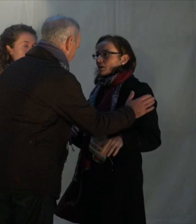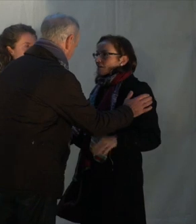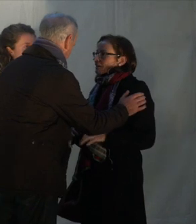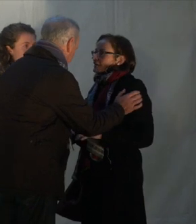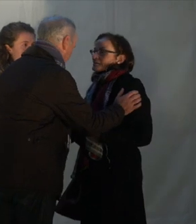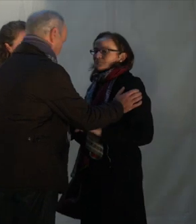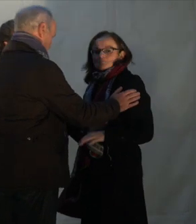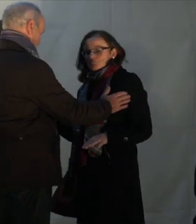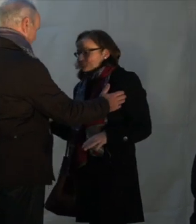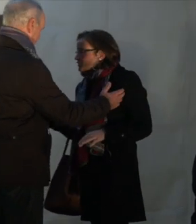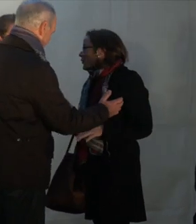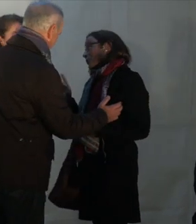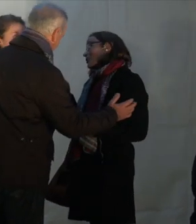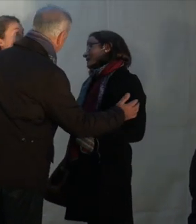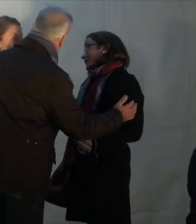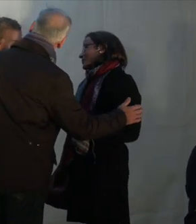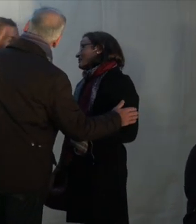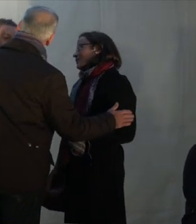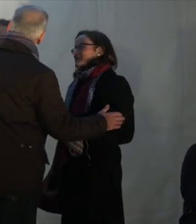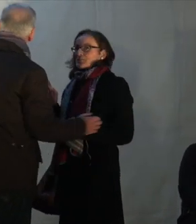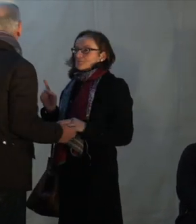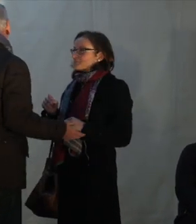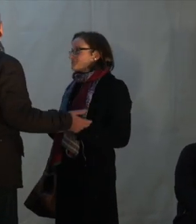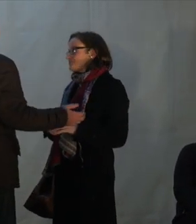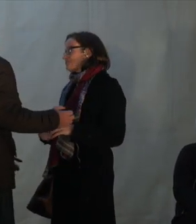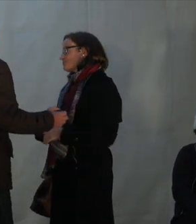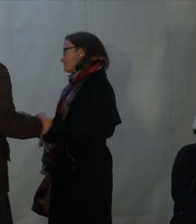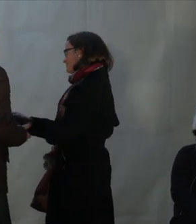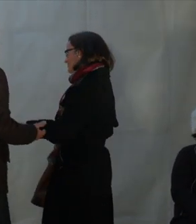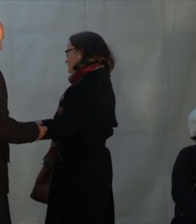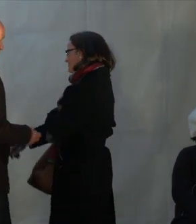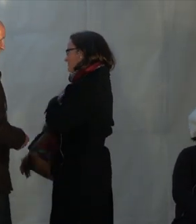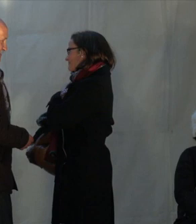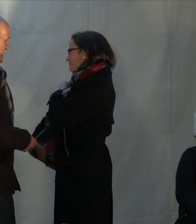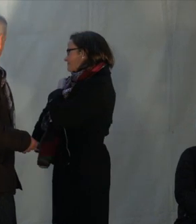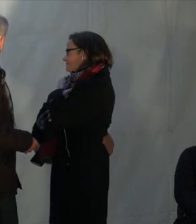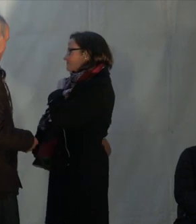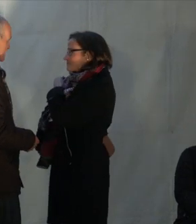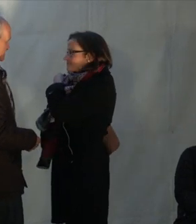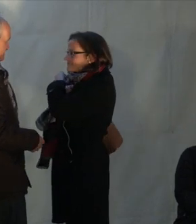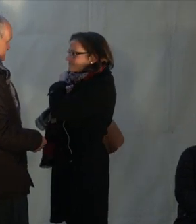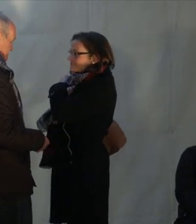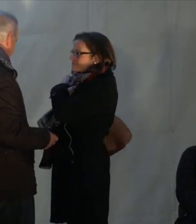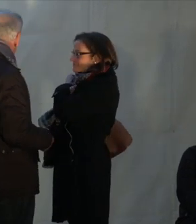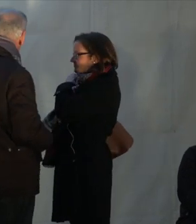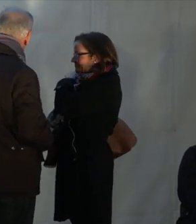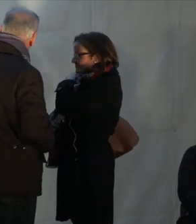de champán es muy digestiva. No, un cortado. Bueno, pues un cortado y una copa de champán. Gracias.